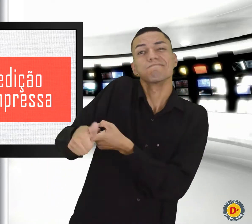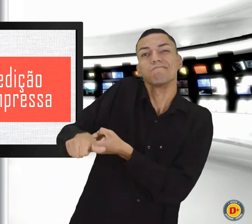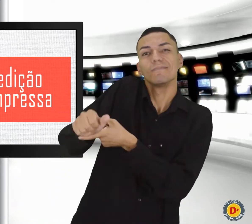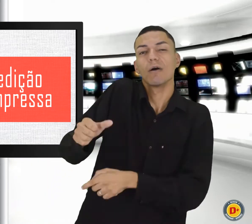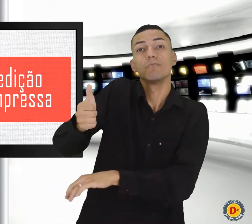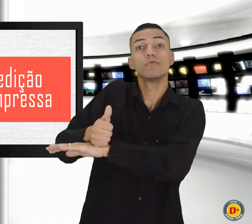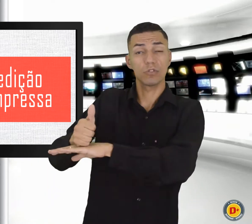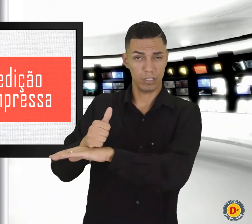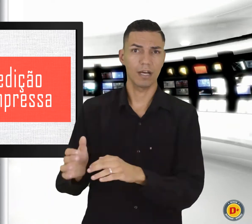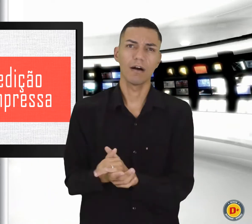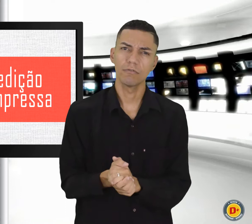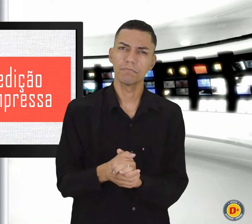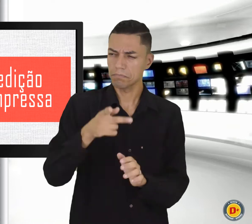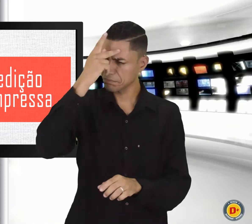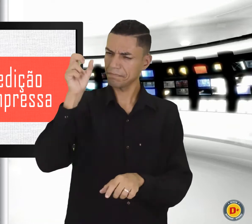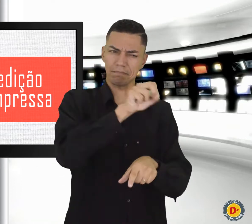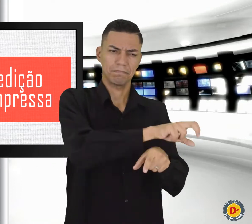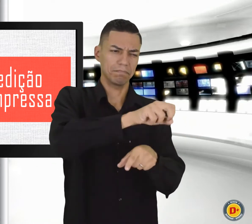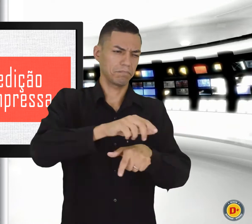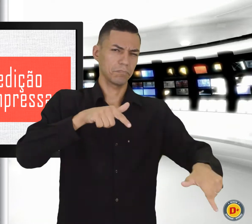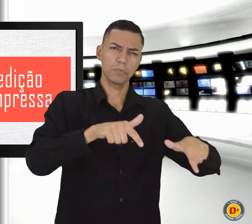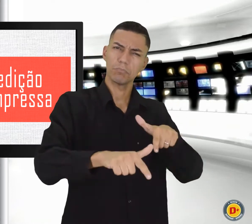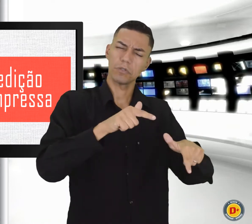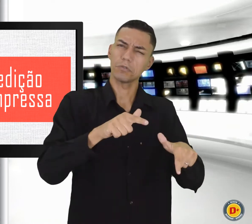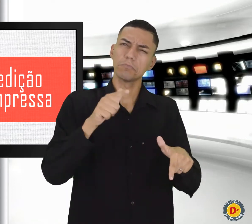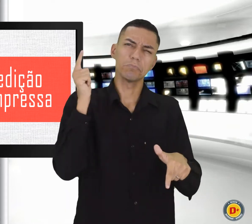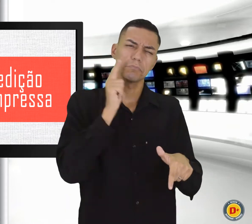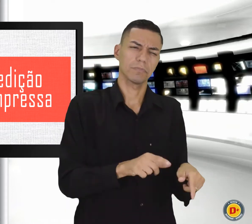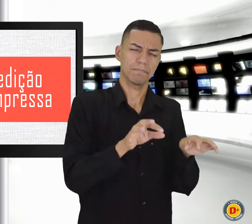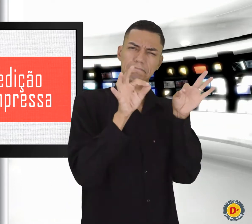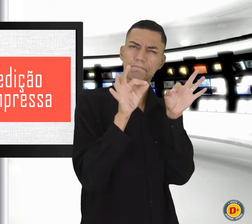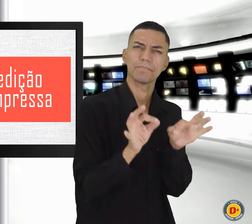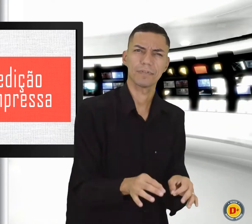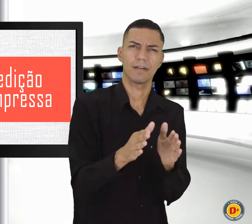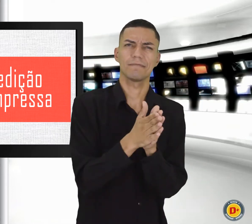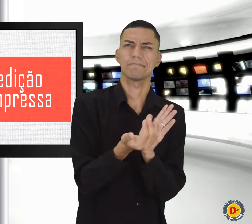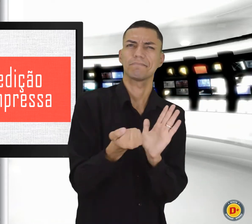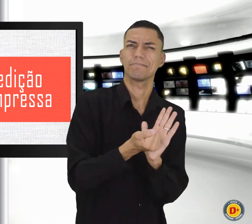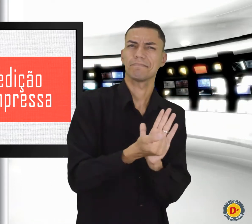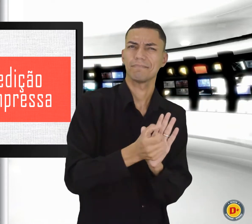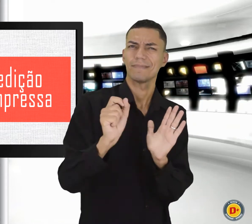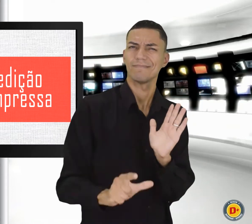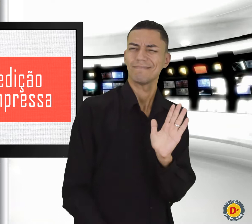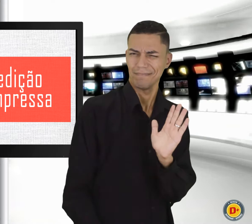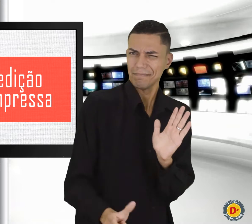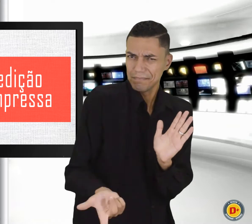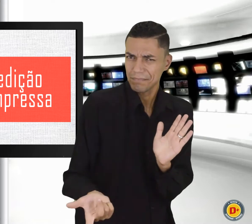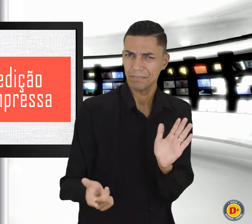escolhidas, contratação com carteira assinada, apoio no treinamento pós-colocação no local de